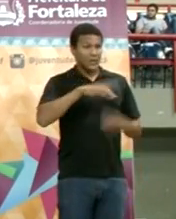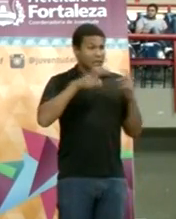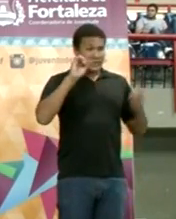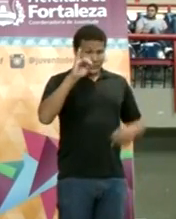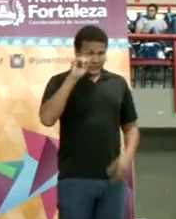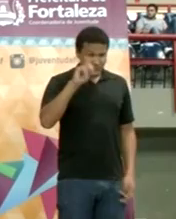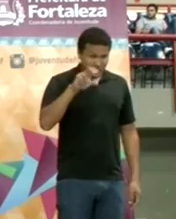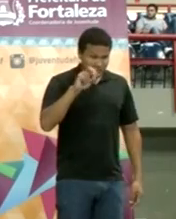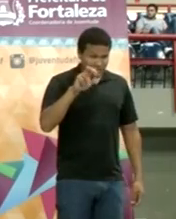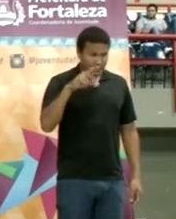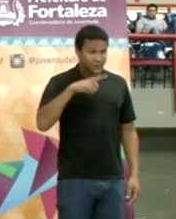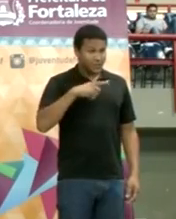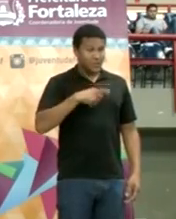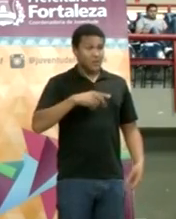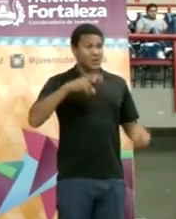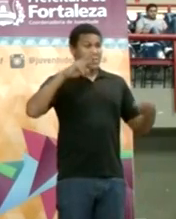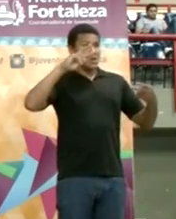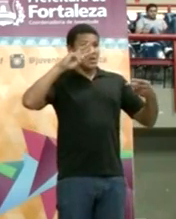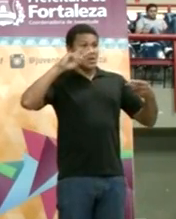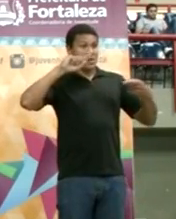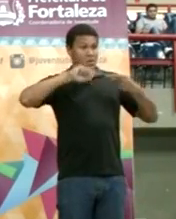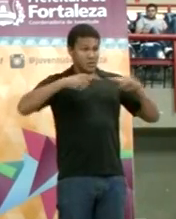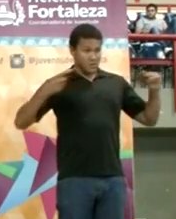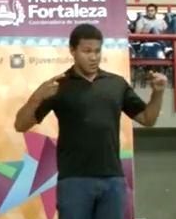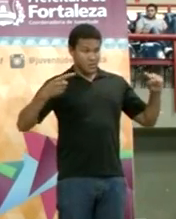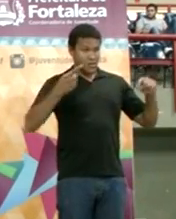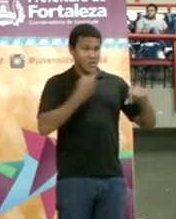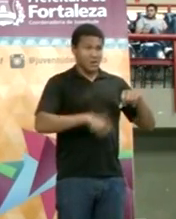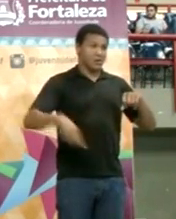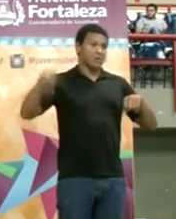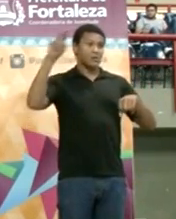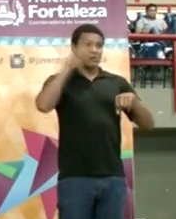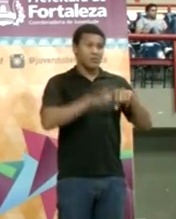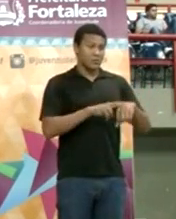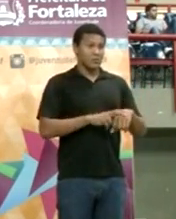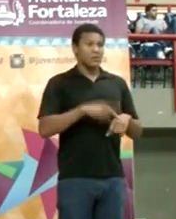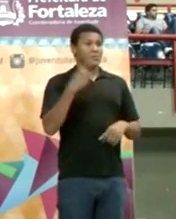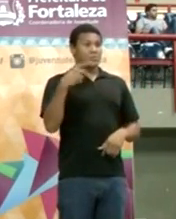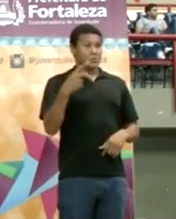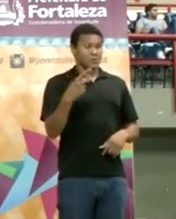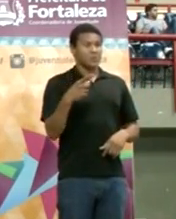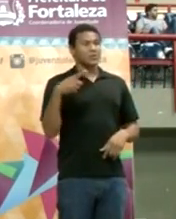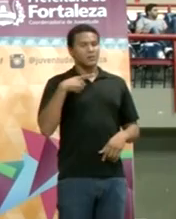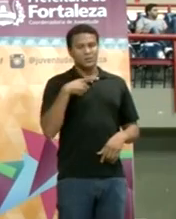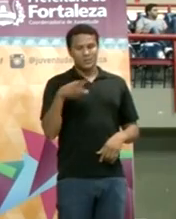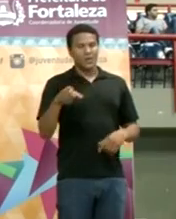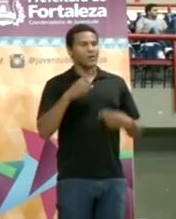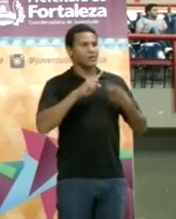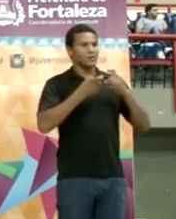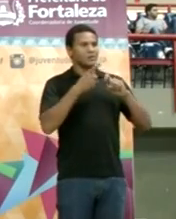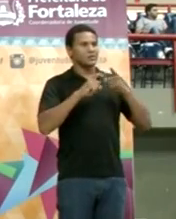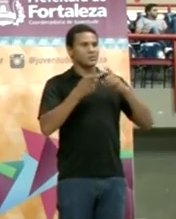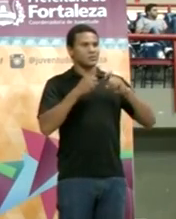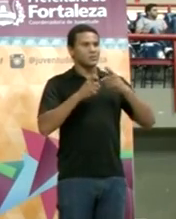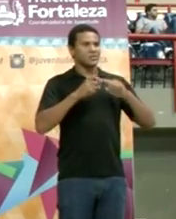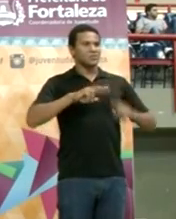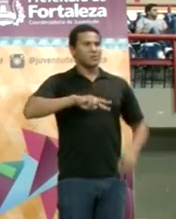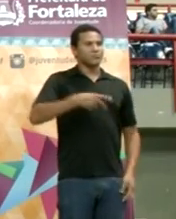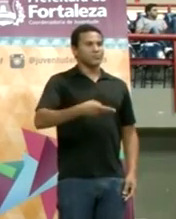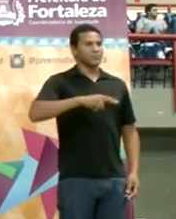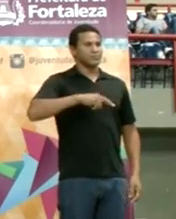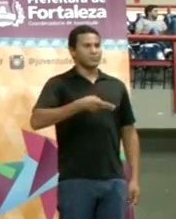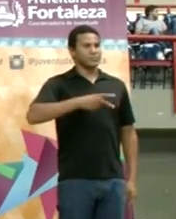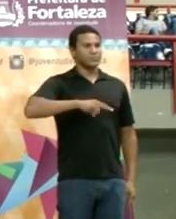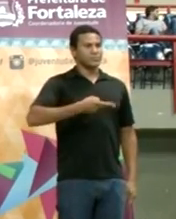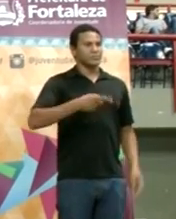de RNA mais proteínas, ele vai ter uma enzima chamada de transcriptase reversa, tá? Aí preste atenção,